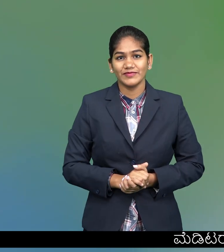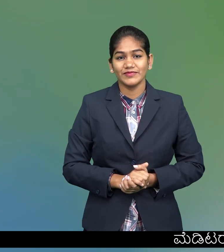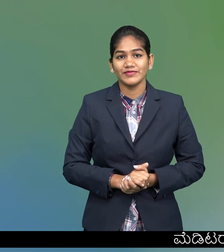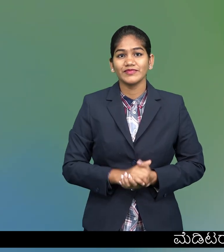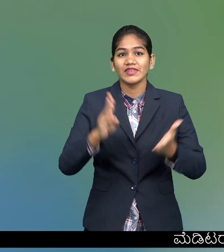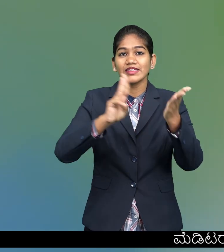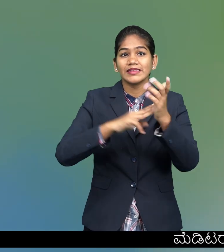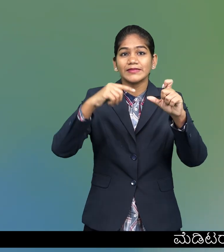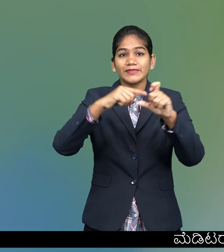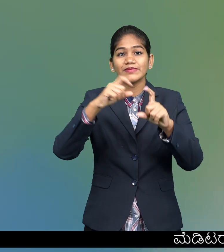ಮೆಡಿಟರೇನಿಯನ್ ಸಮುದ್ರ.